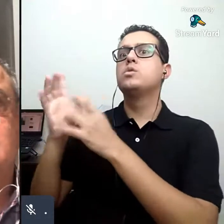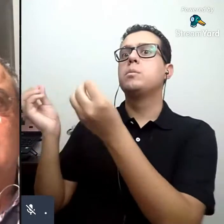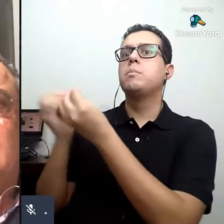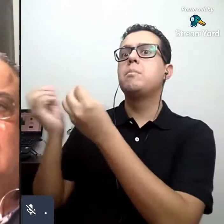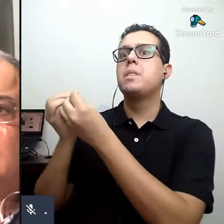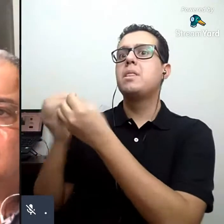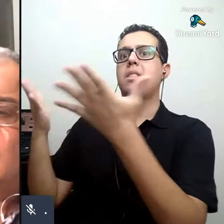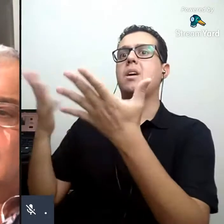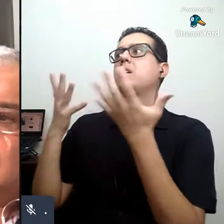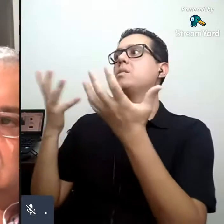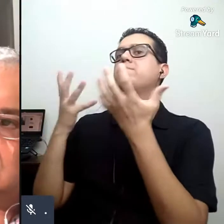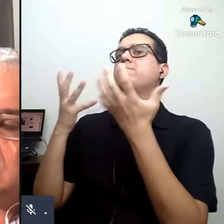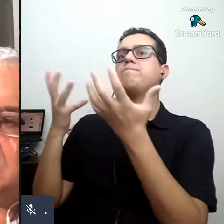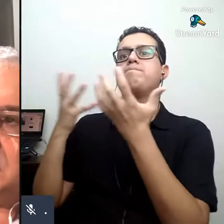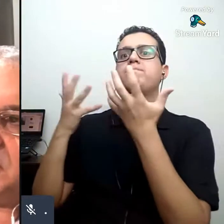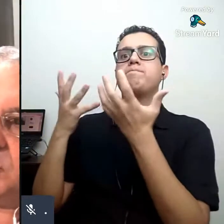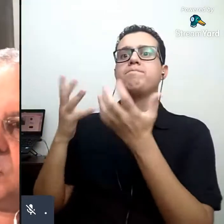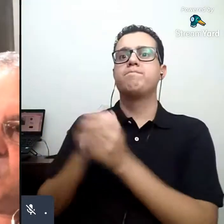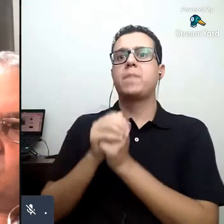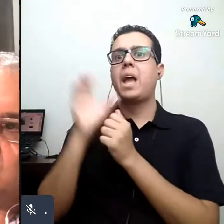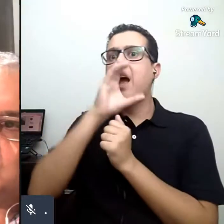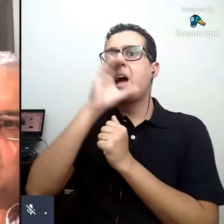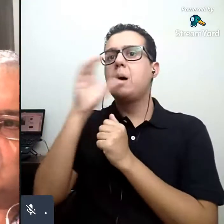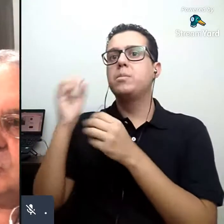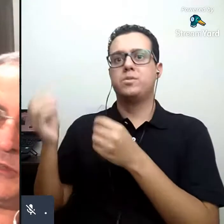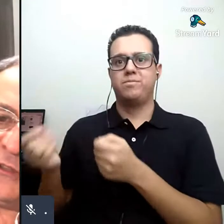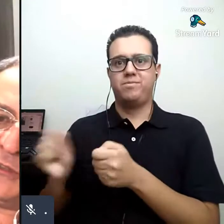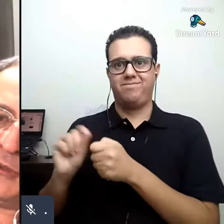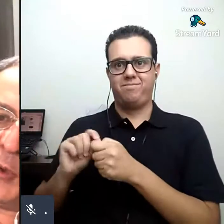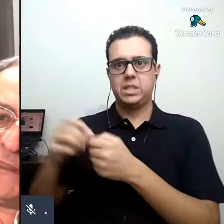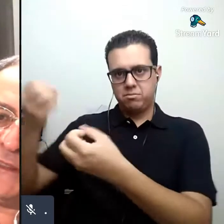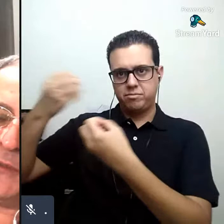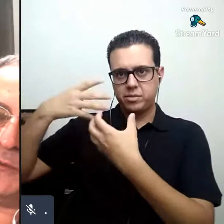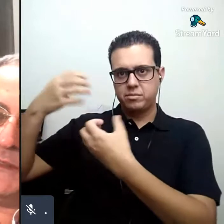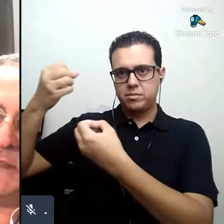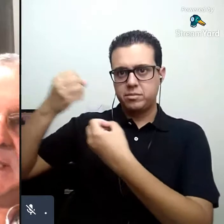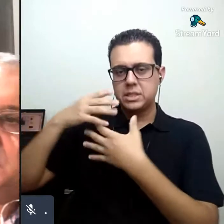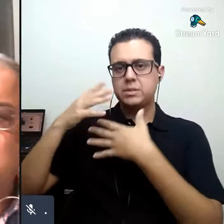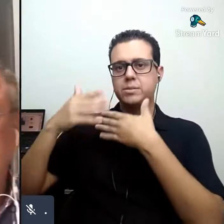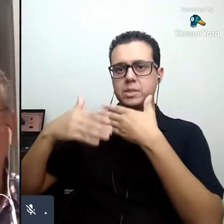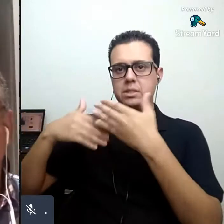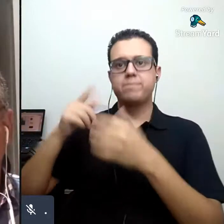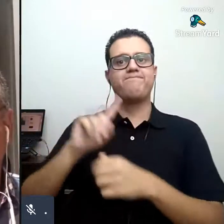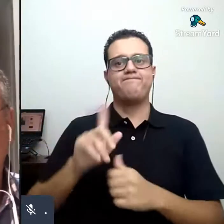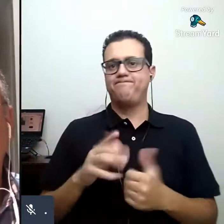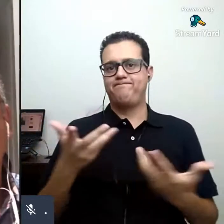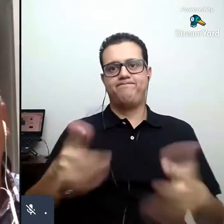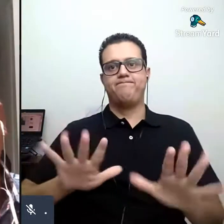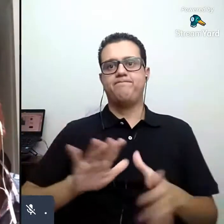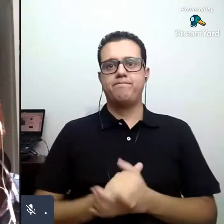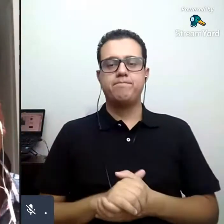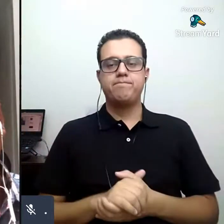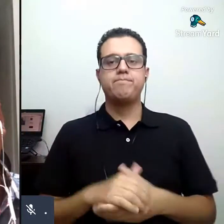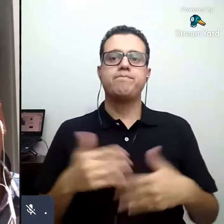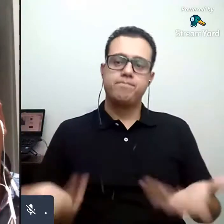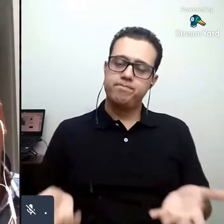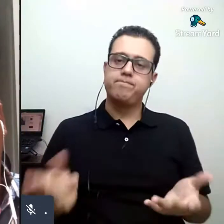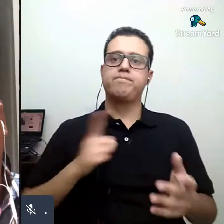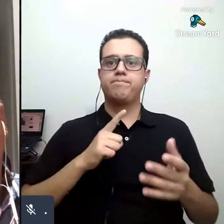eles. Então, nós temos aqui um conjunto de coisas acontecendo. Nós